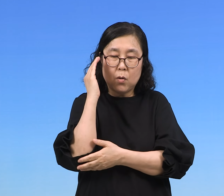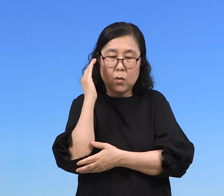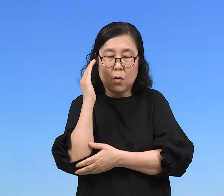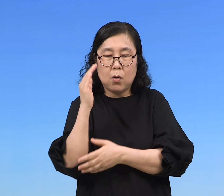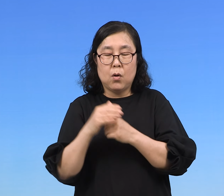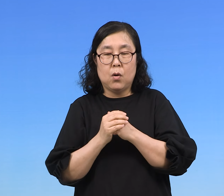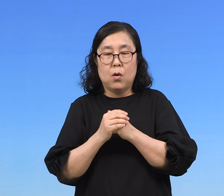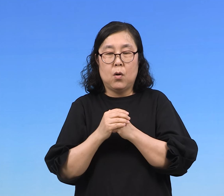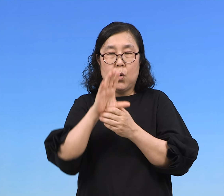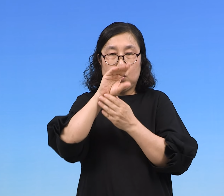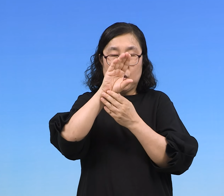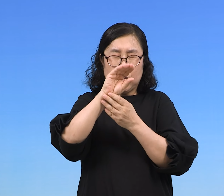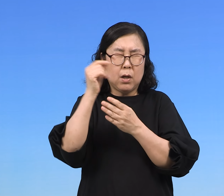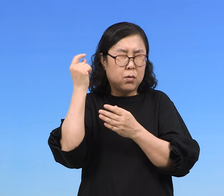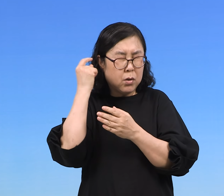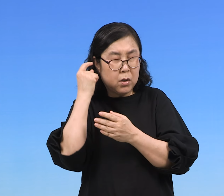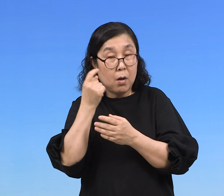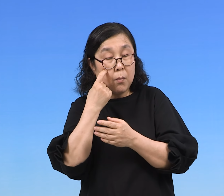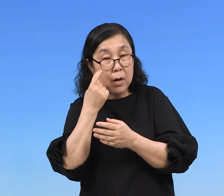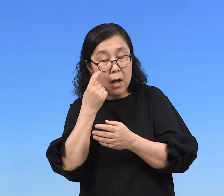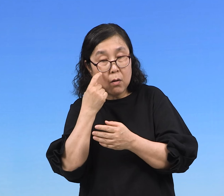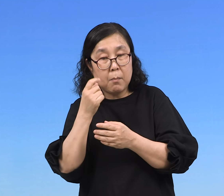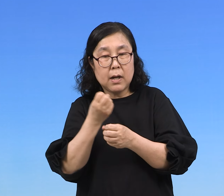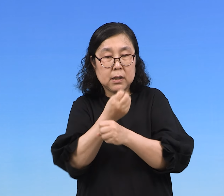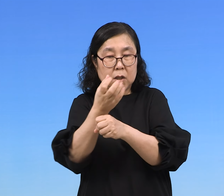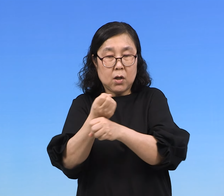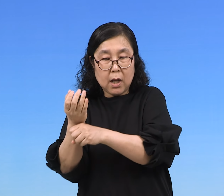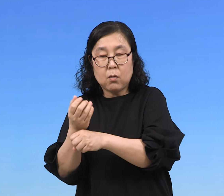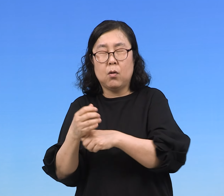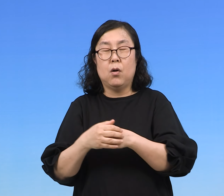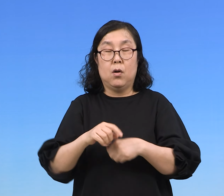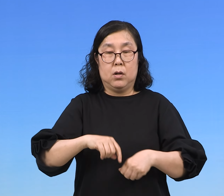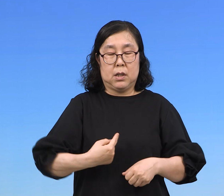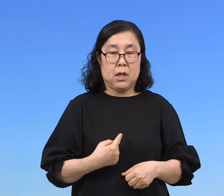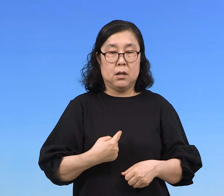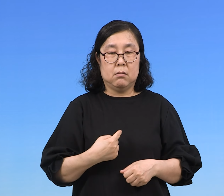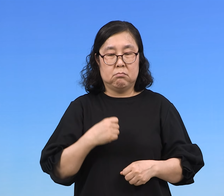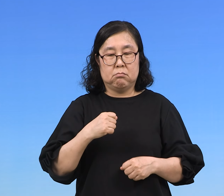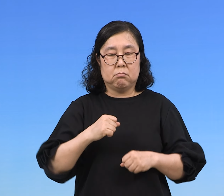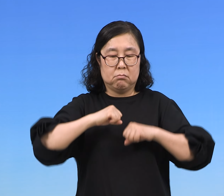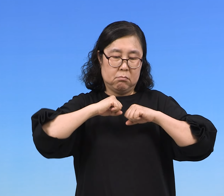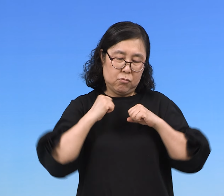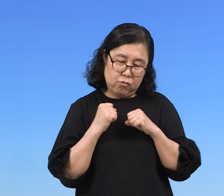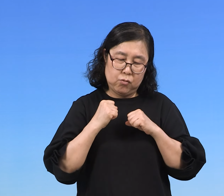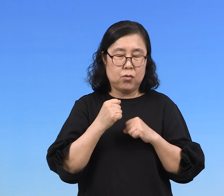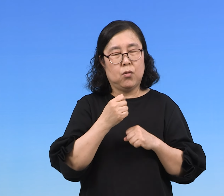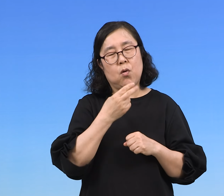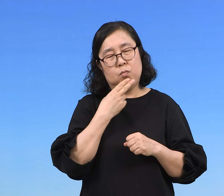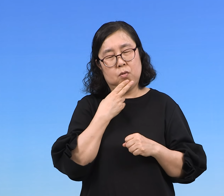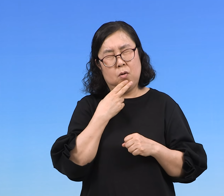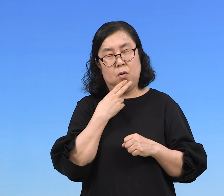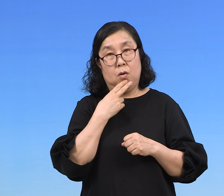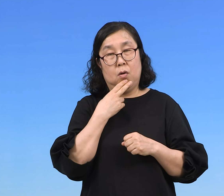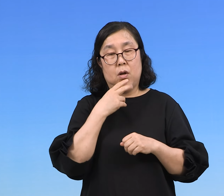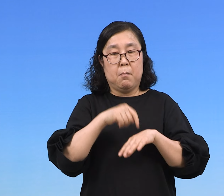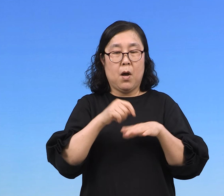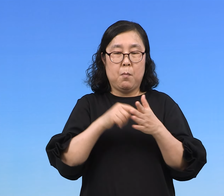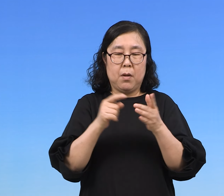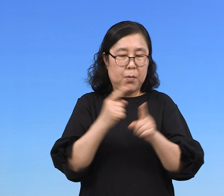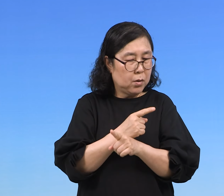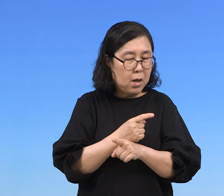설교 꼭 동영상 가서 들어보라고 다 막 전하고 다 하고, 자기는 그냥 늘 절망에 낙심에 엠마오로